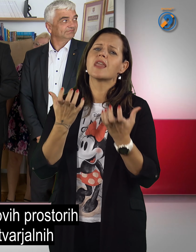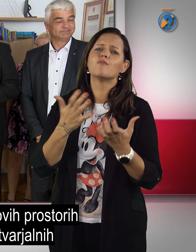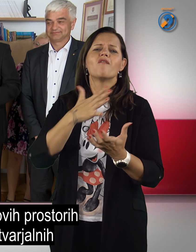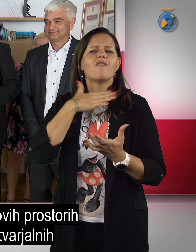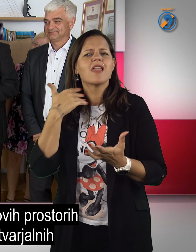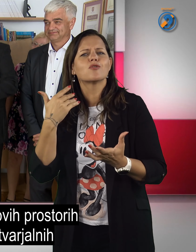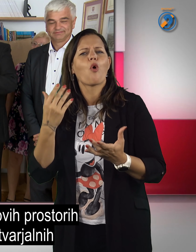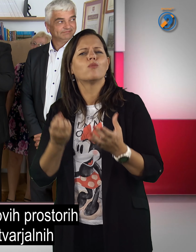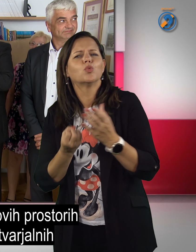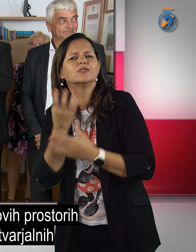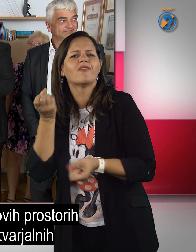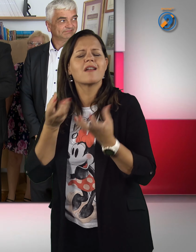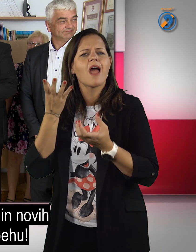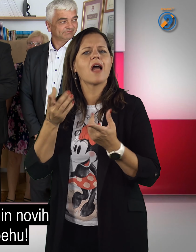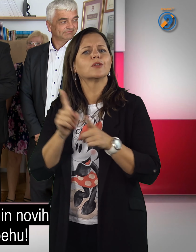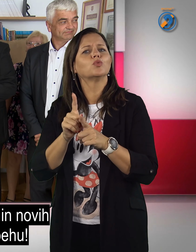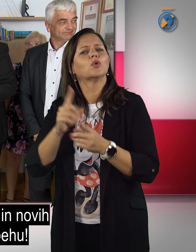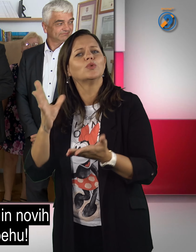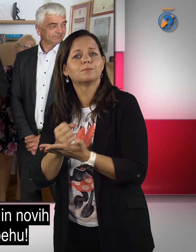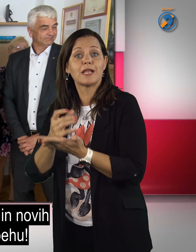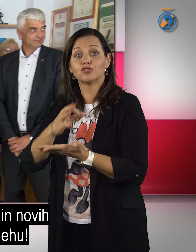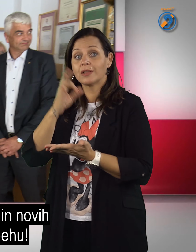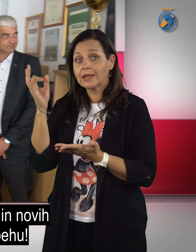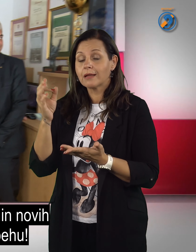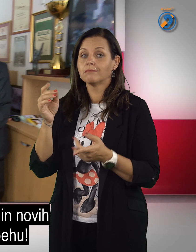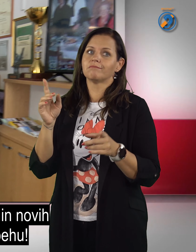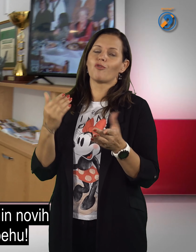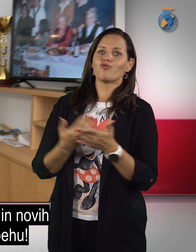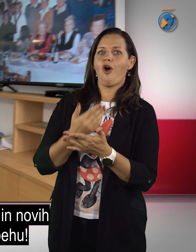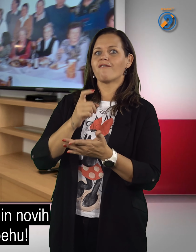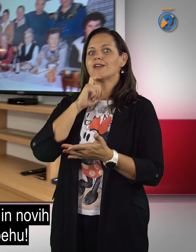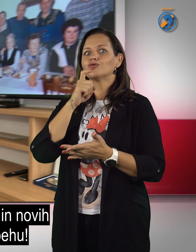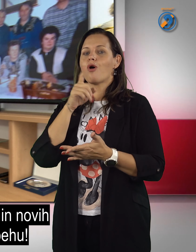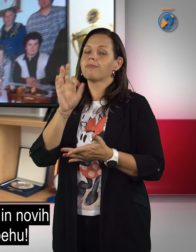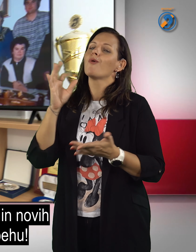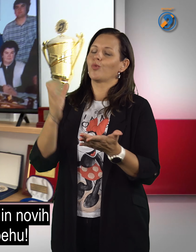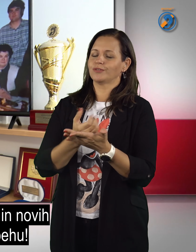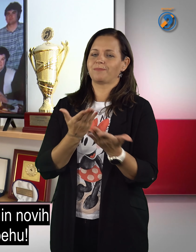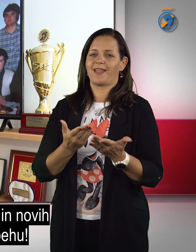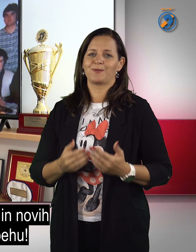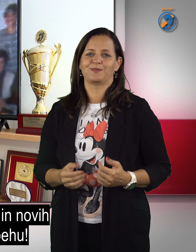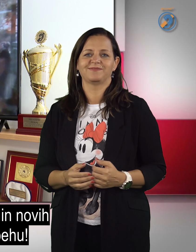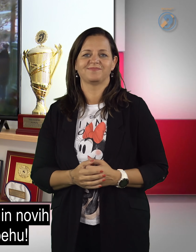novih prostorih želimo veliko ustvarjalnih in uspešnih dni in novih zgodb o uspehu.